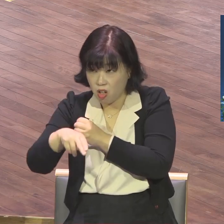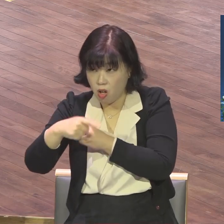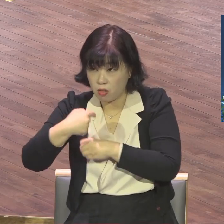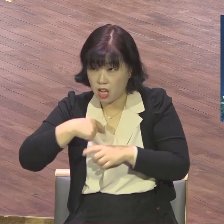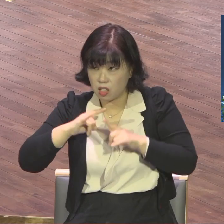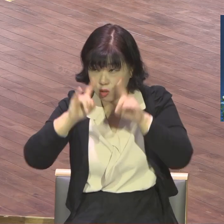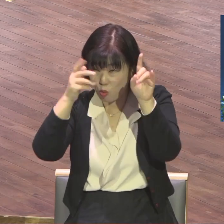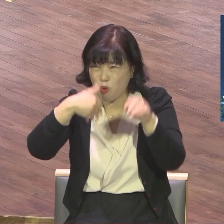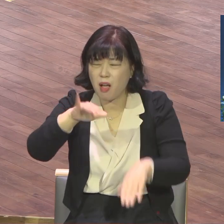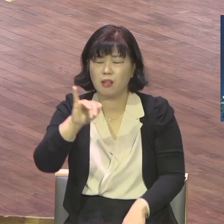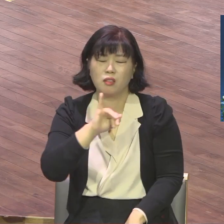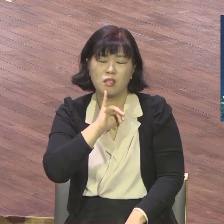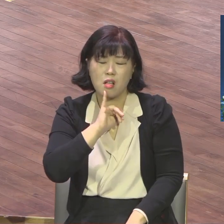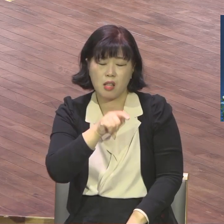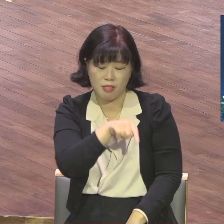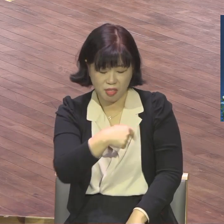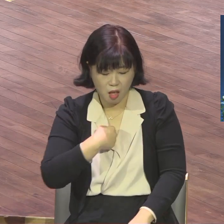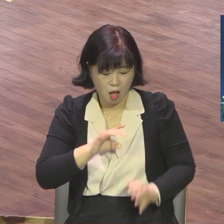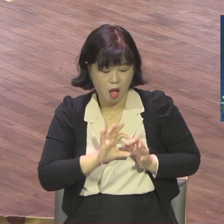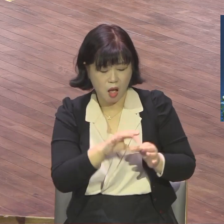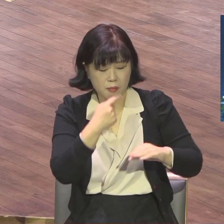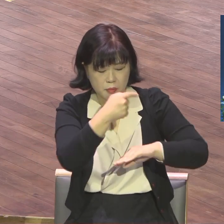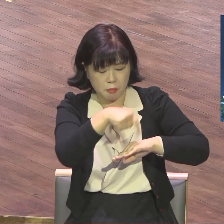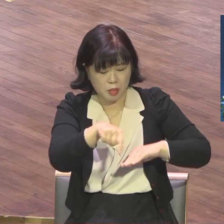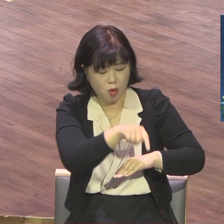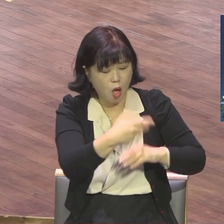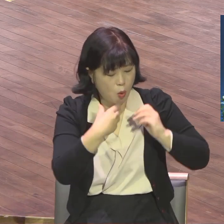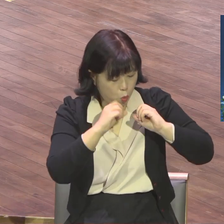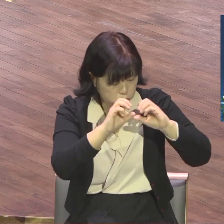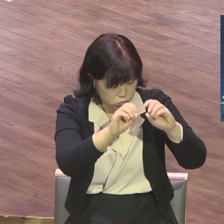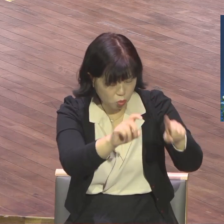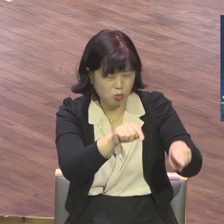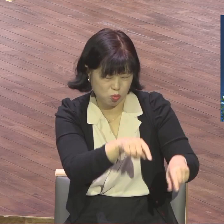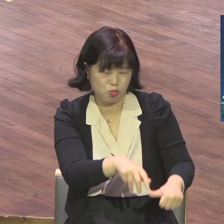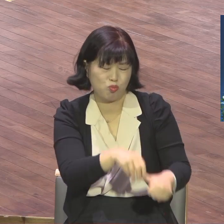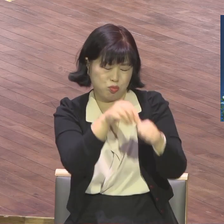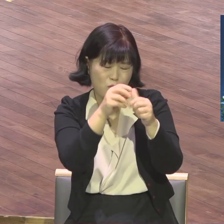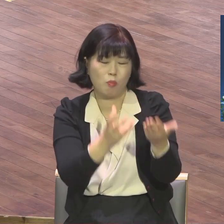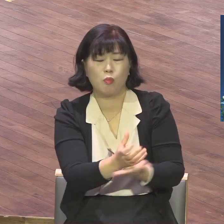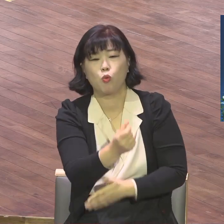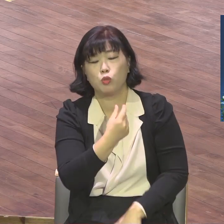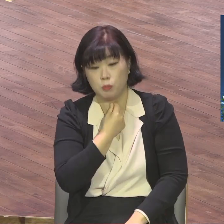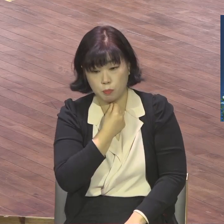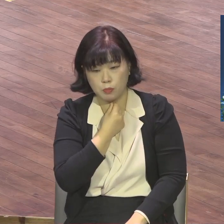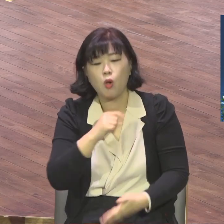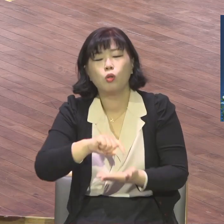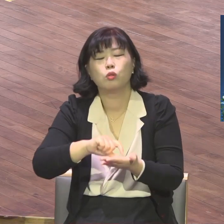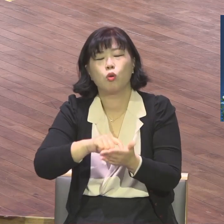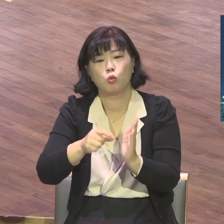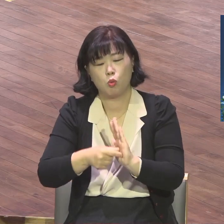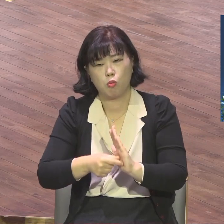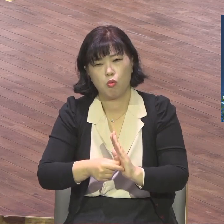그것이 바울이 지속으로 복음을 증거할 수 있는 뭐요? 원동력이 되었어요.